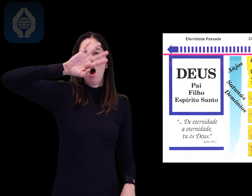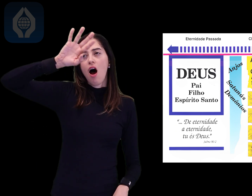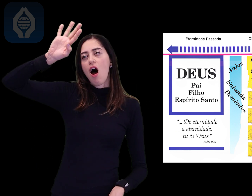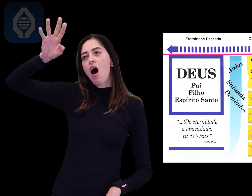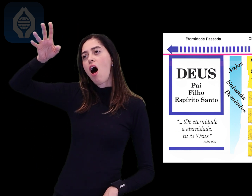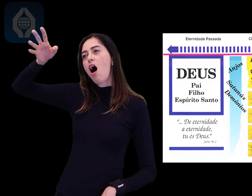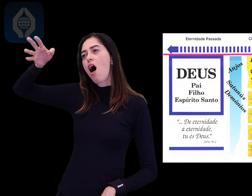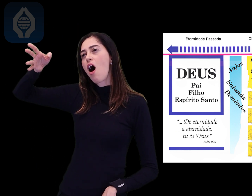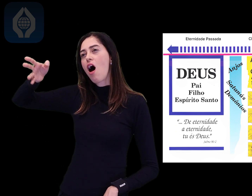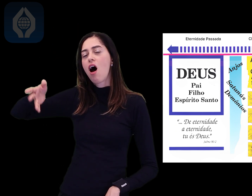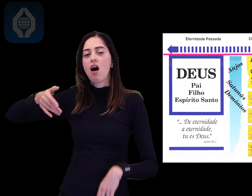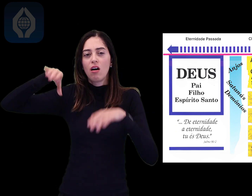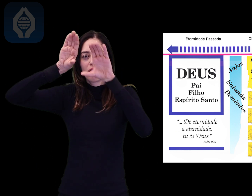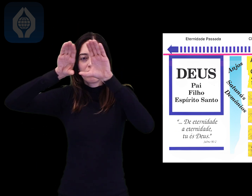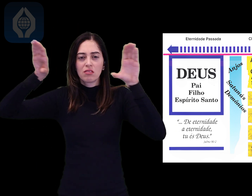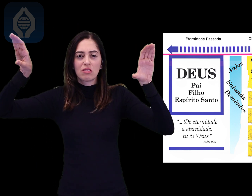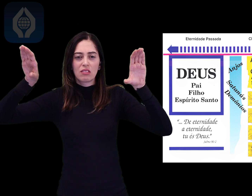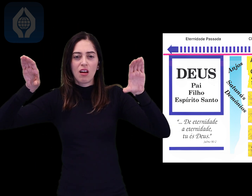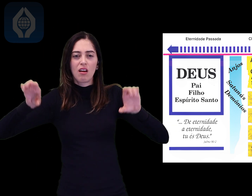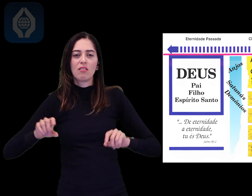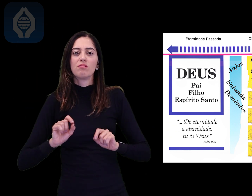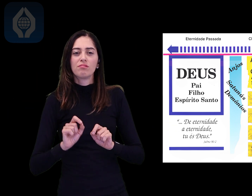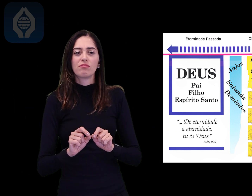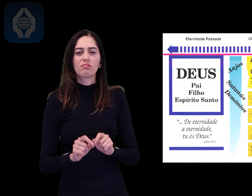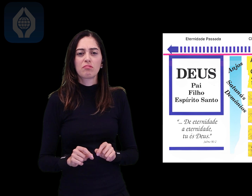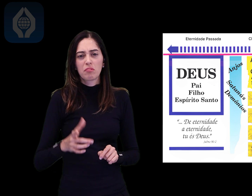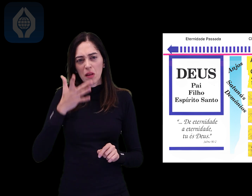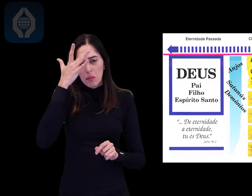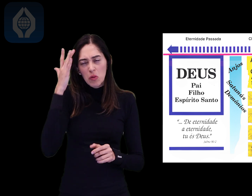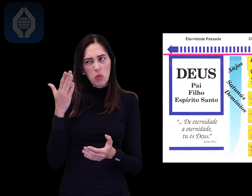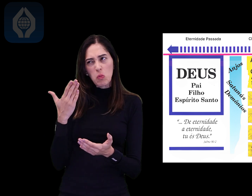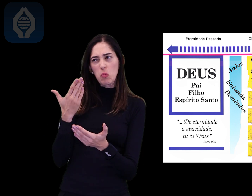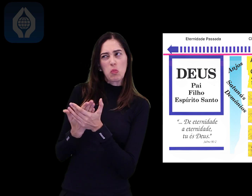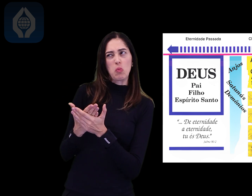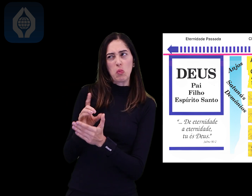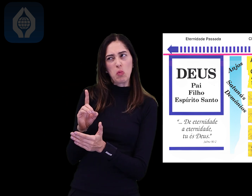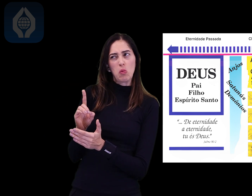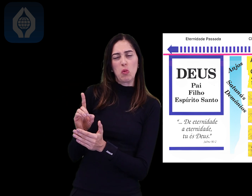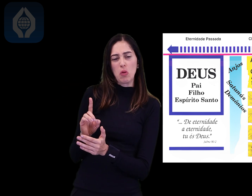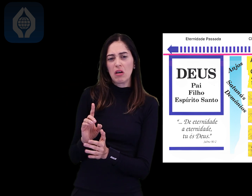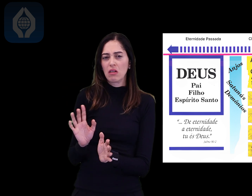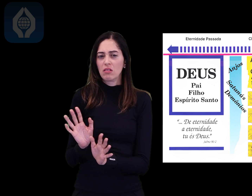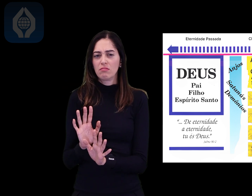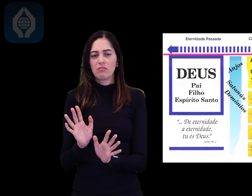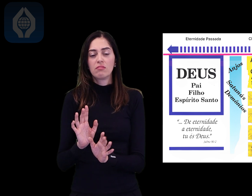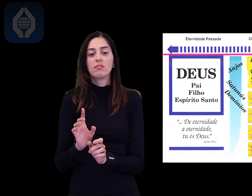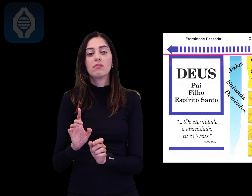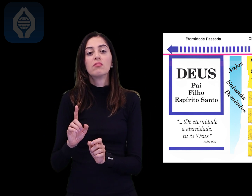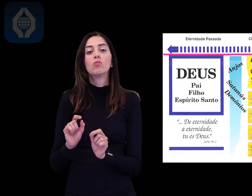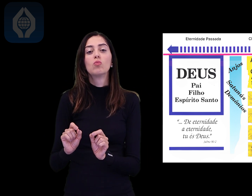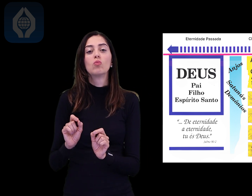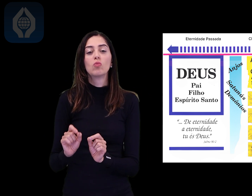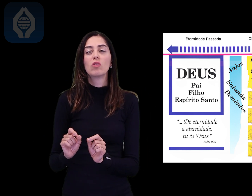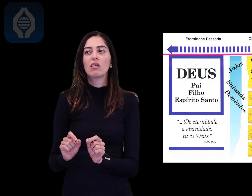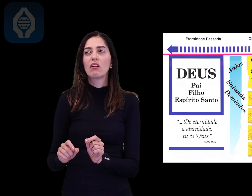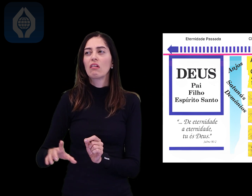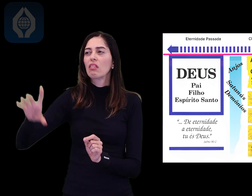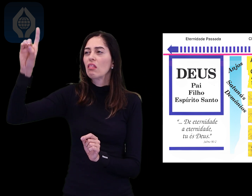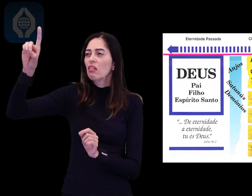Eles não tinham desculpas para não acreditarem em Deus, mas não deram a Deus o lugar de honra que